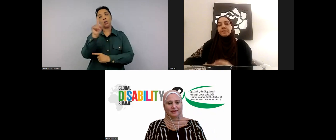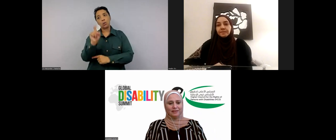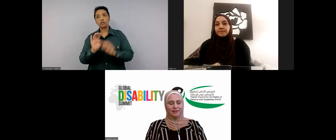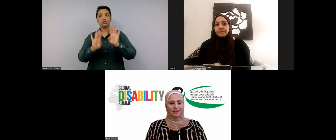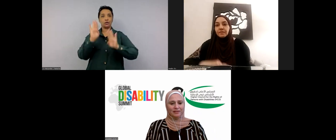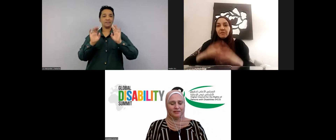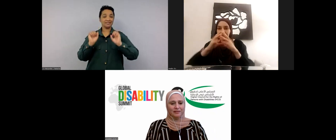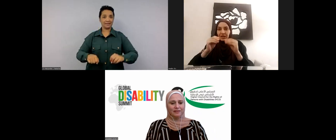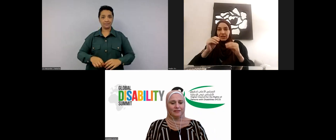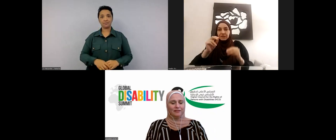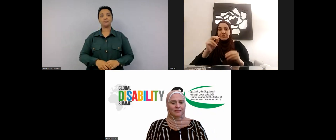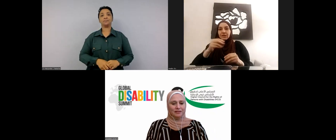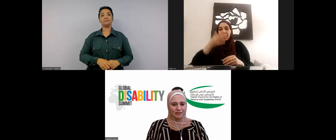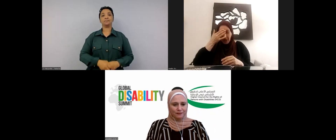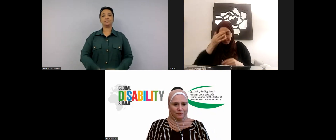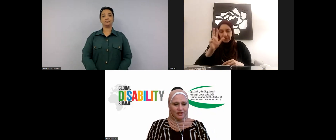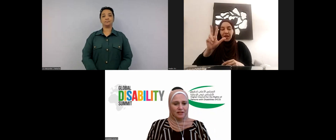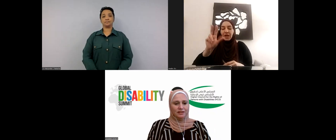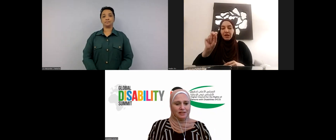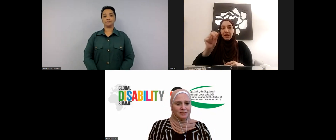مساء الخير. مسموع الصوت؟